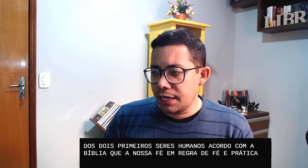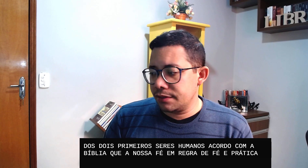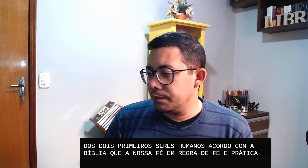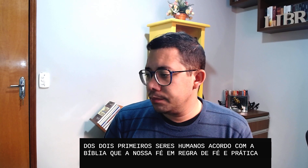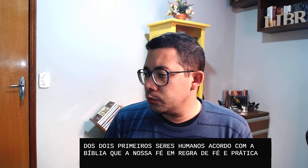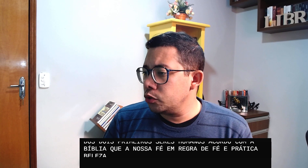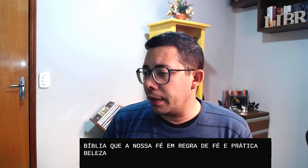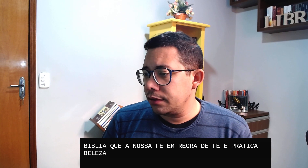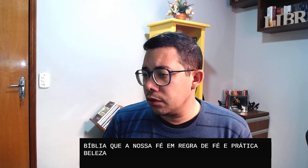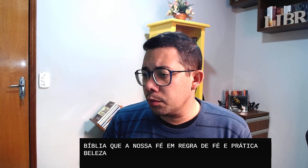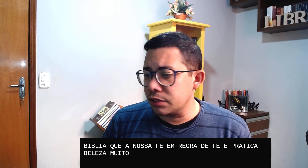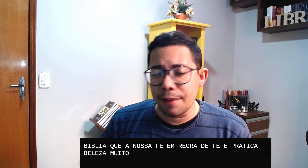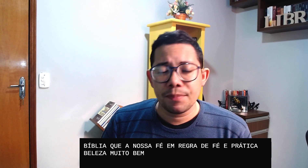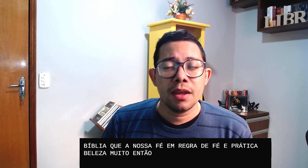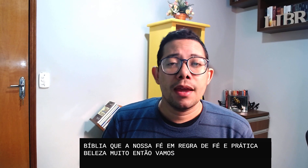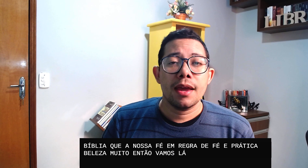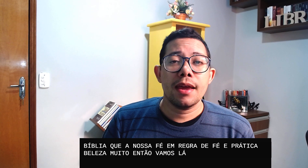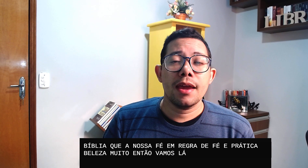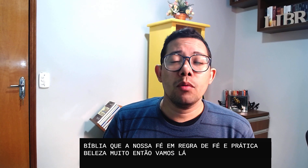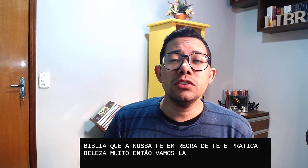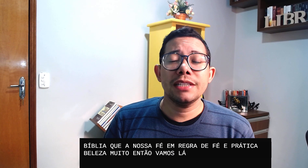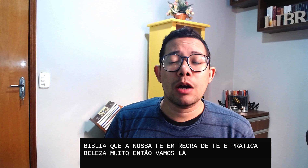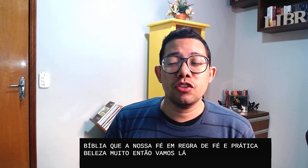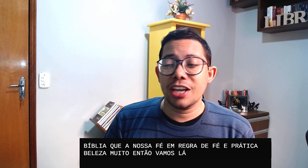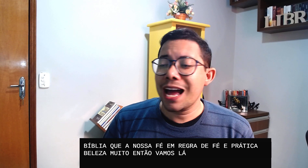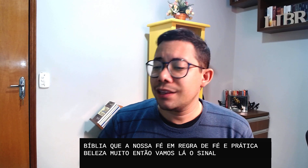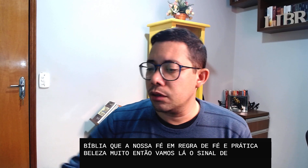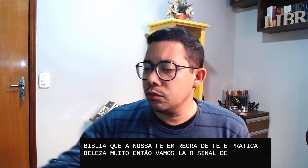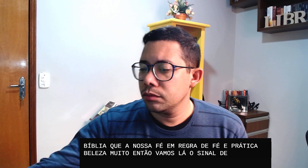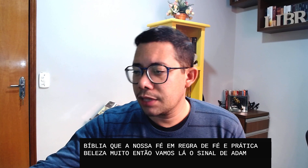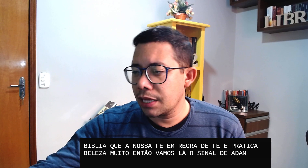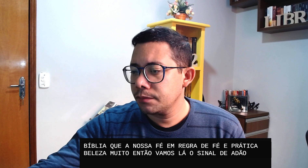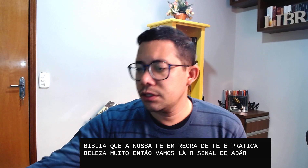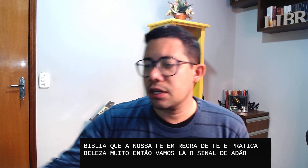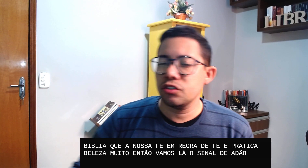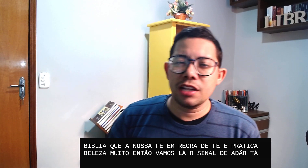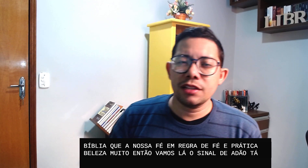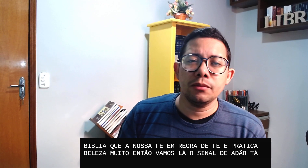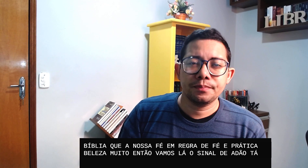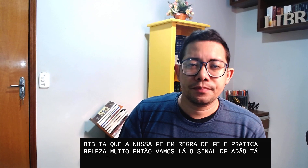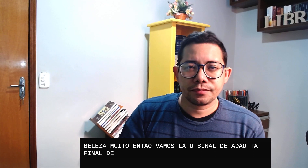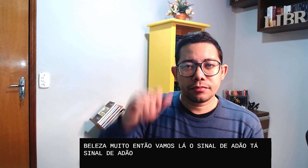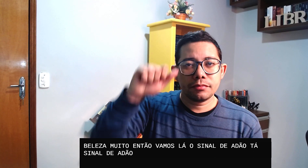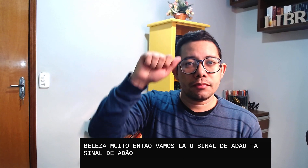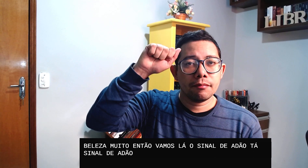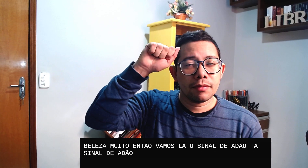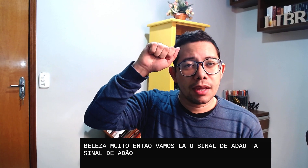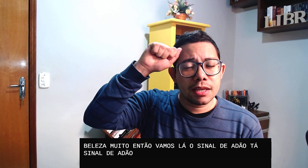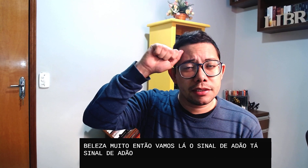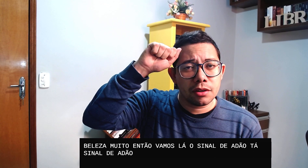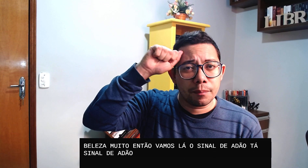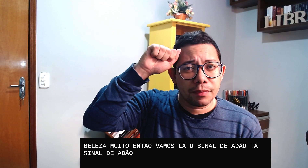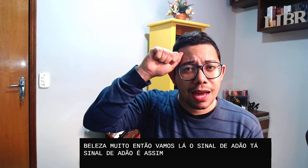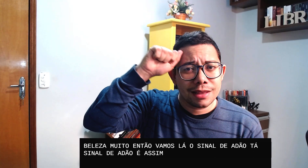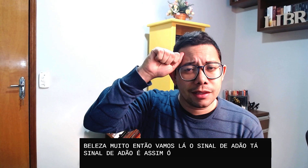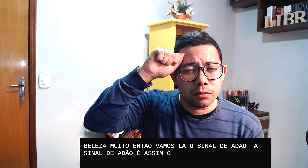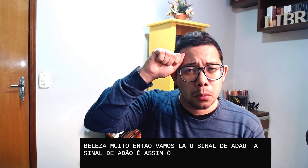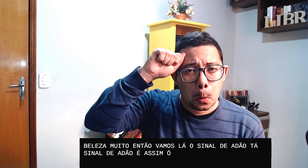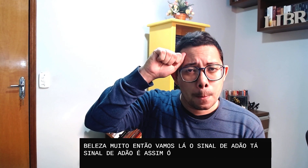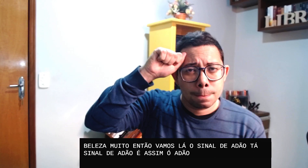Beleza? Muito bem, então vamos lá. O sinal de Adão, tá? O sinal de Adão é assim, ó. Adão.